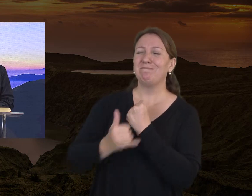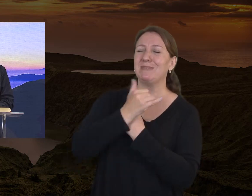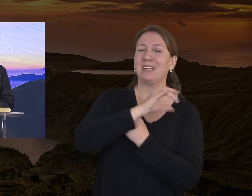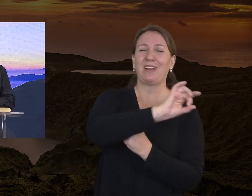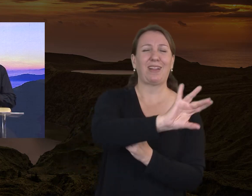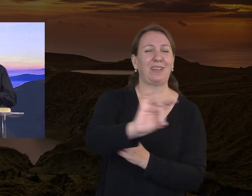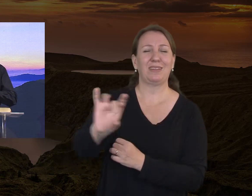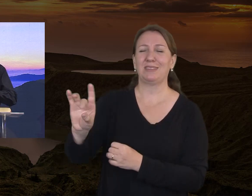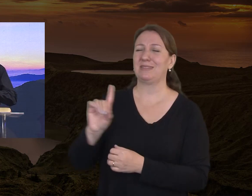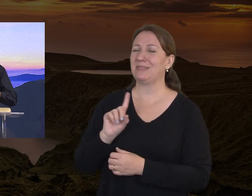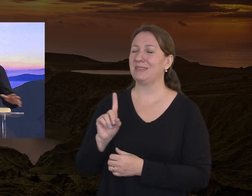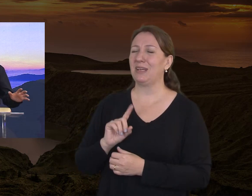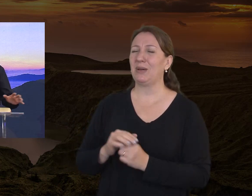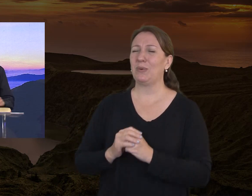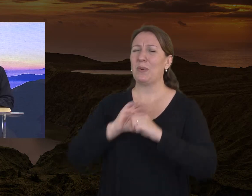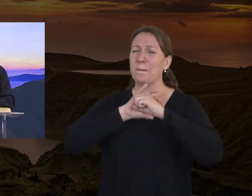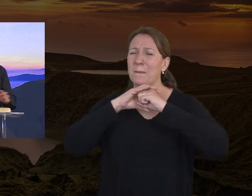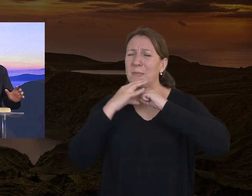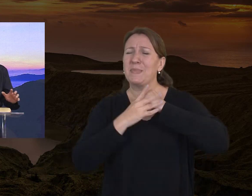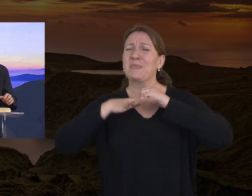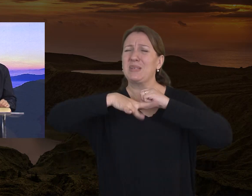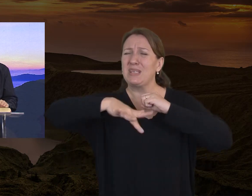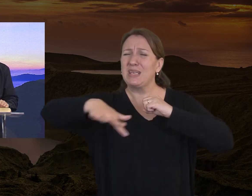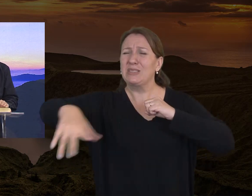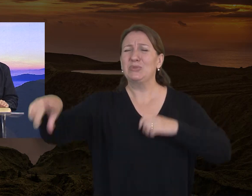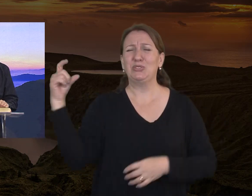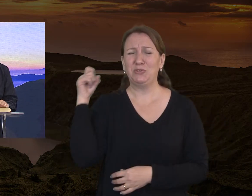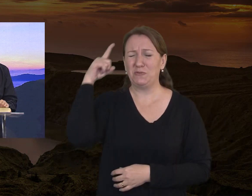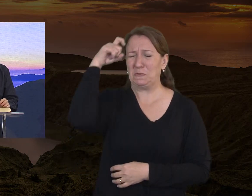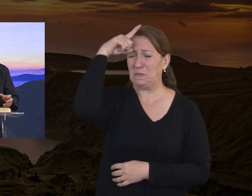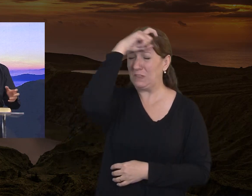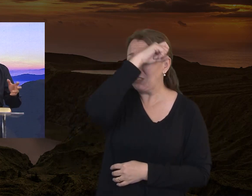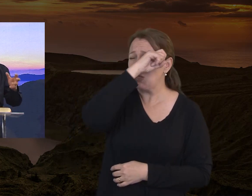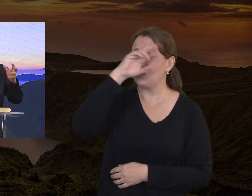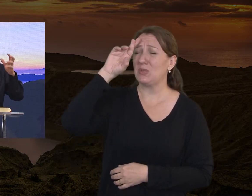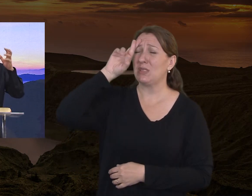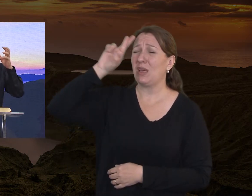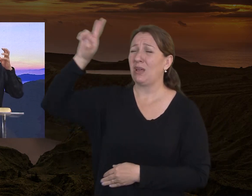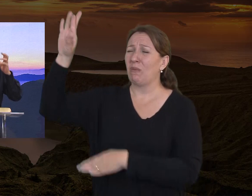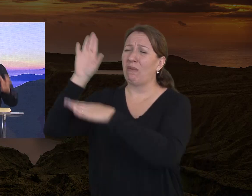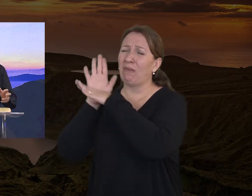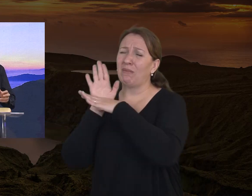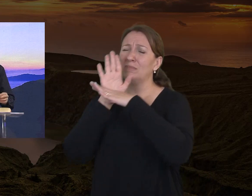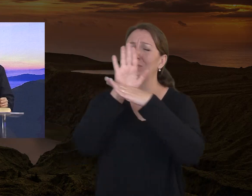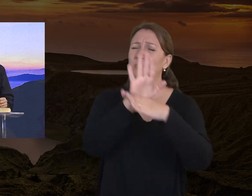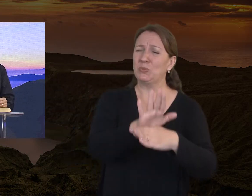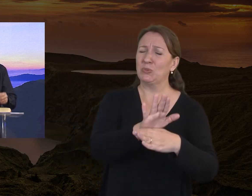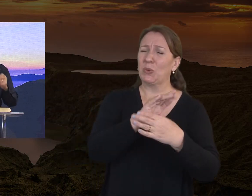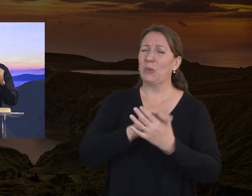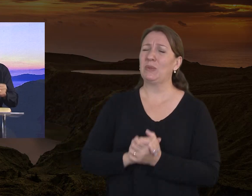Senhor, nesse momento de pandemia, momento difícil. Senhor, possa, Senhor, estar